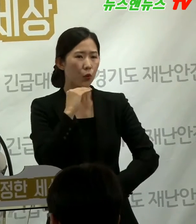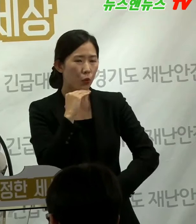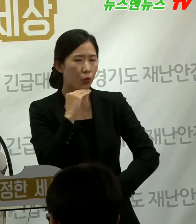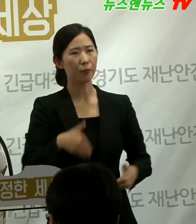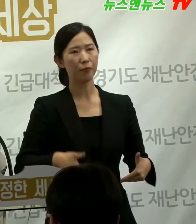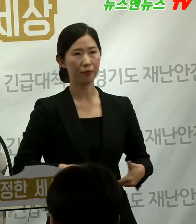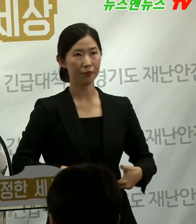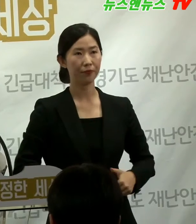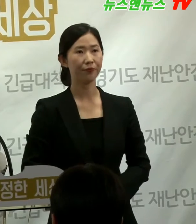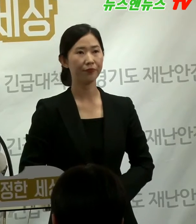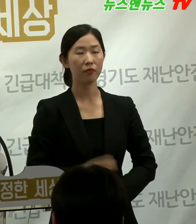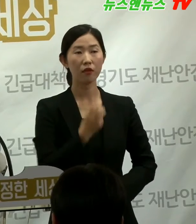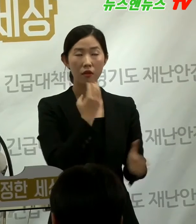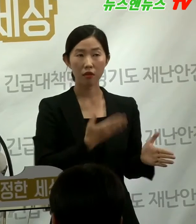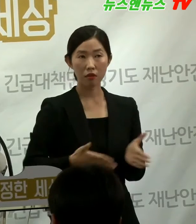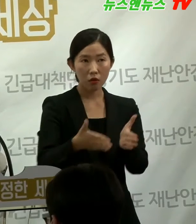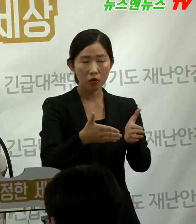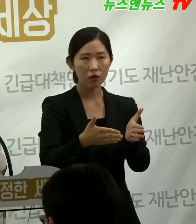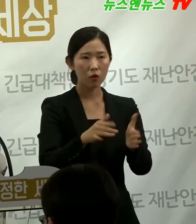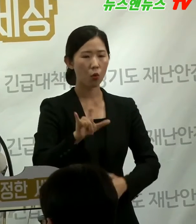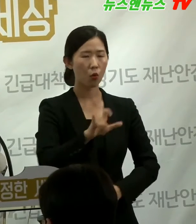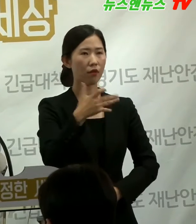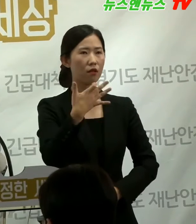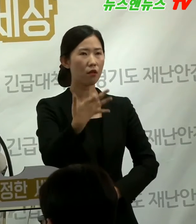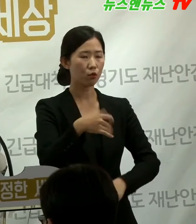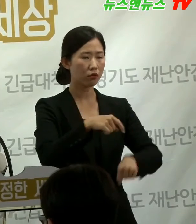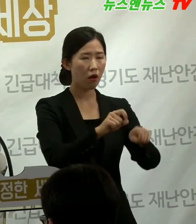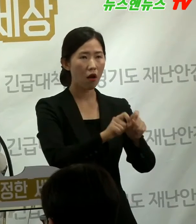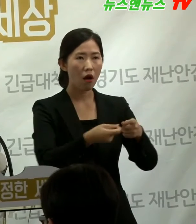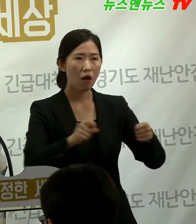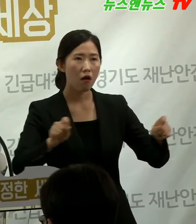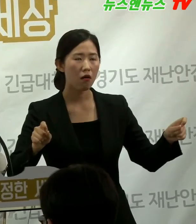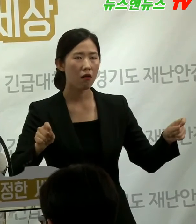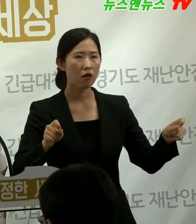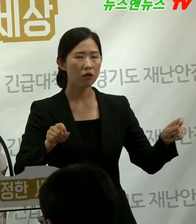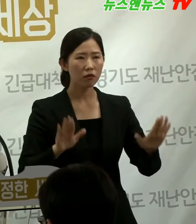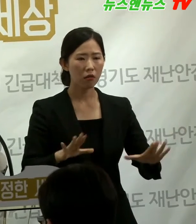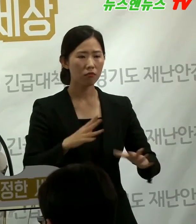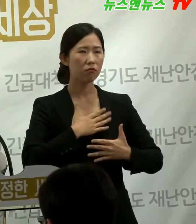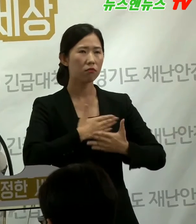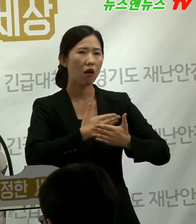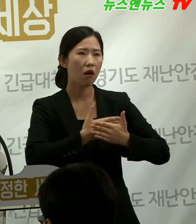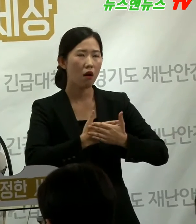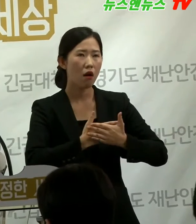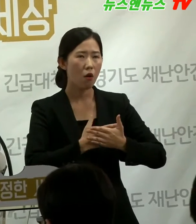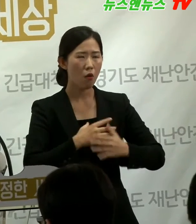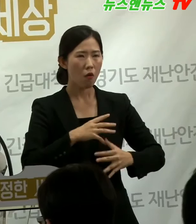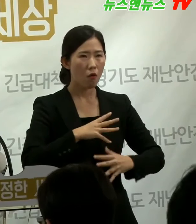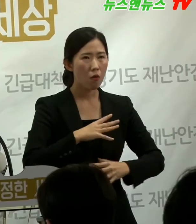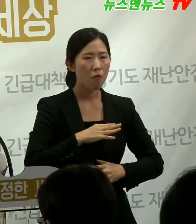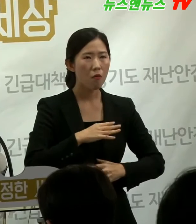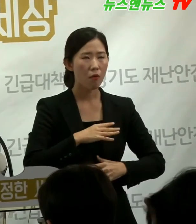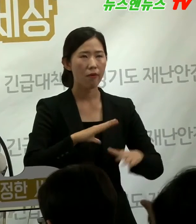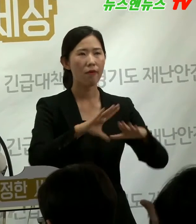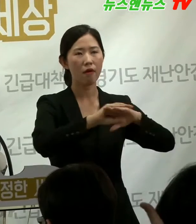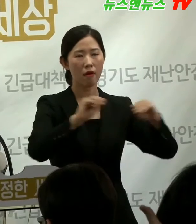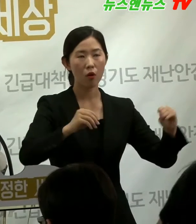경기도는 코로나19 장기화에 따른 과도한 불안감과 공포를 극복하고 감내할 수 있는 범위